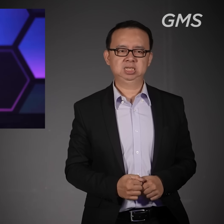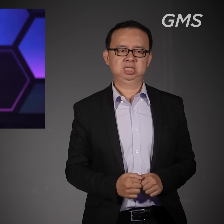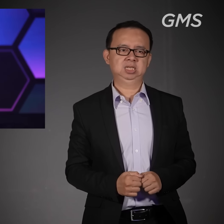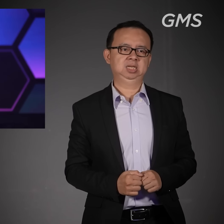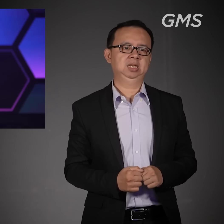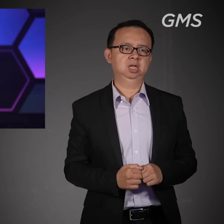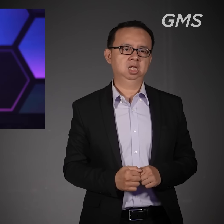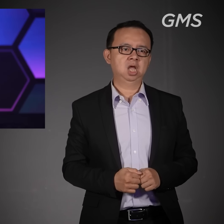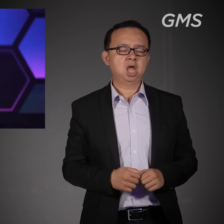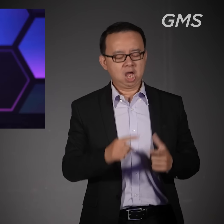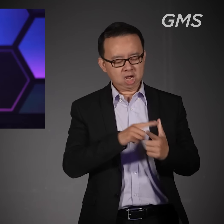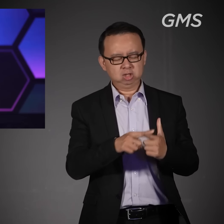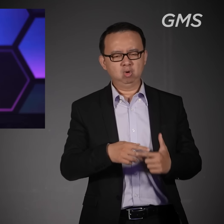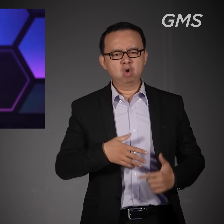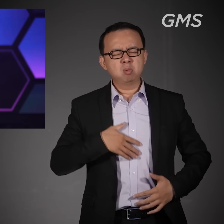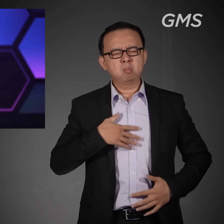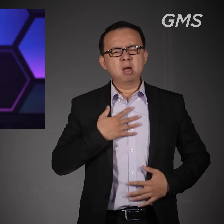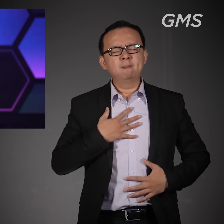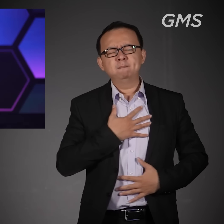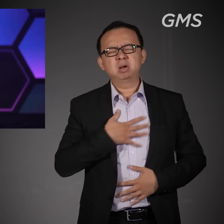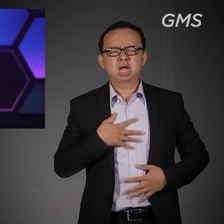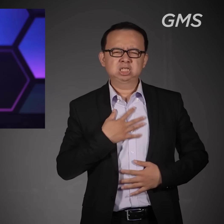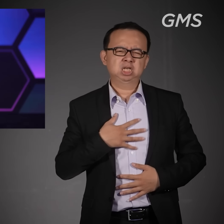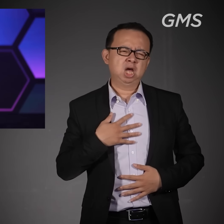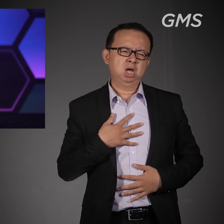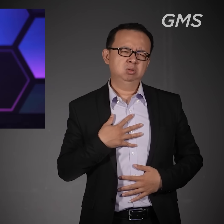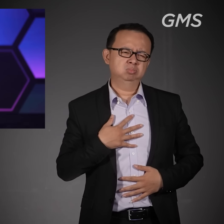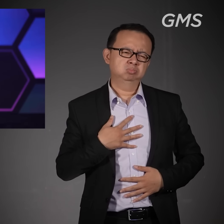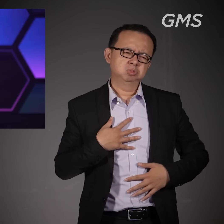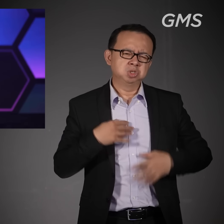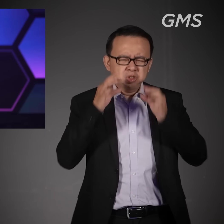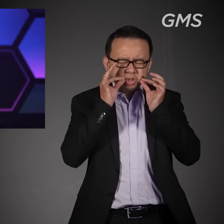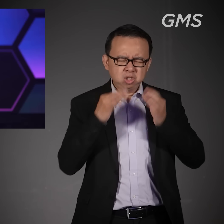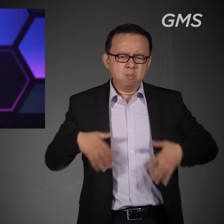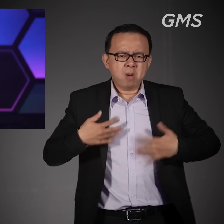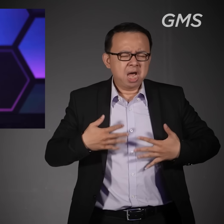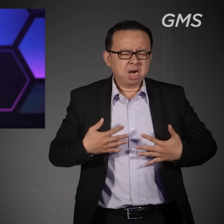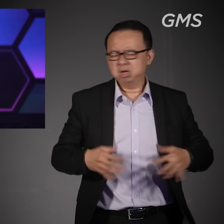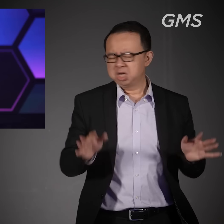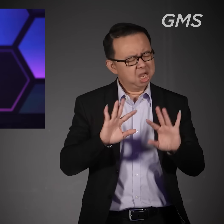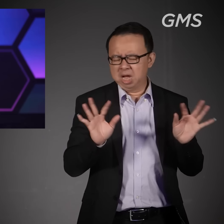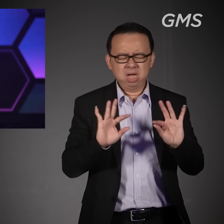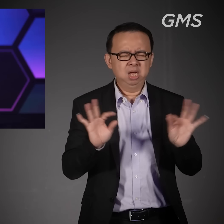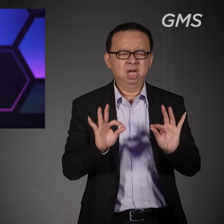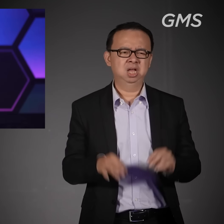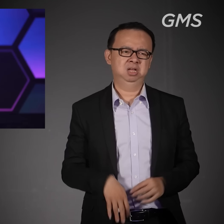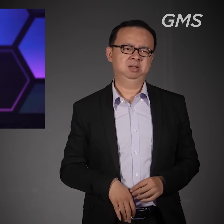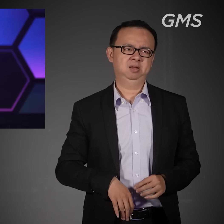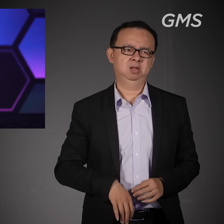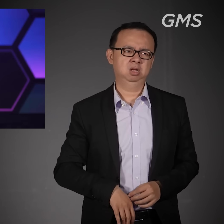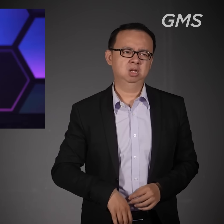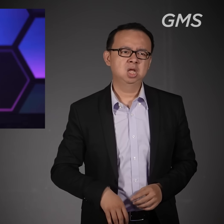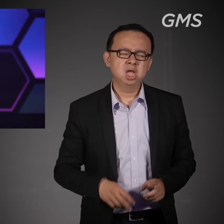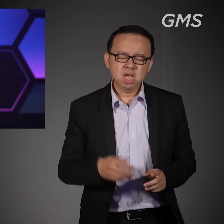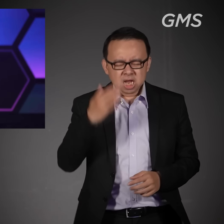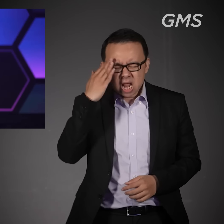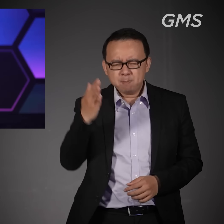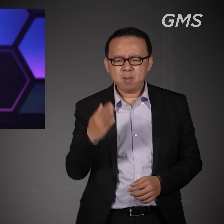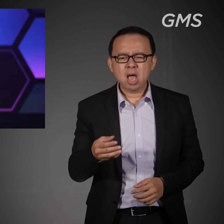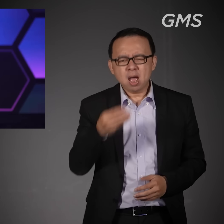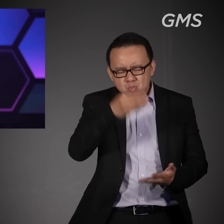gak merasa tertolak. Tersinggung dia, kok di nomor 2 kan. Kok murid-muridnya begini, Yesus rasa